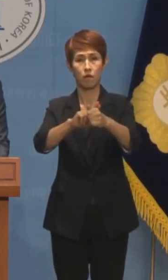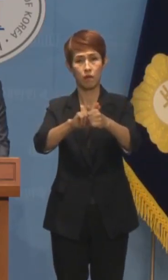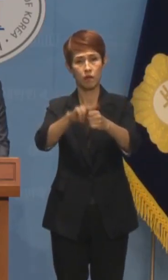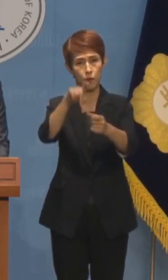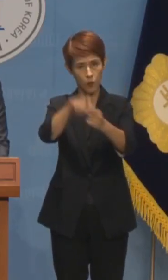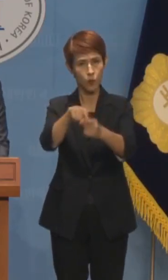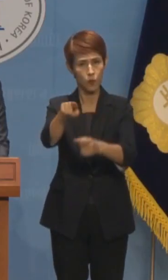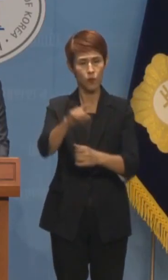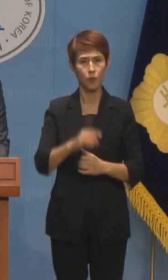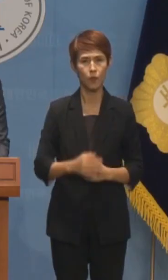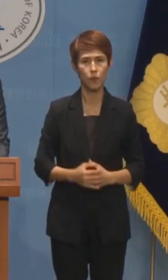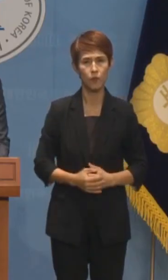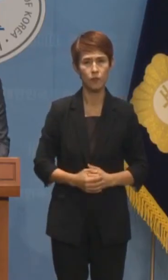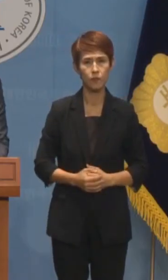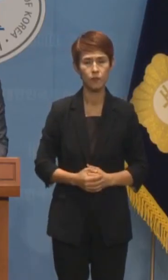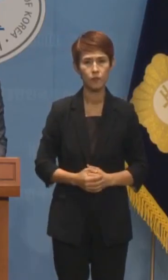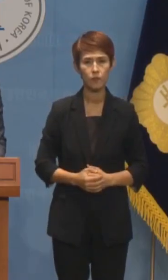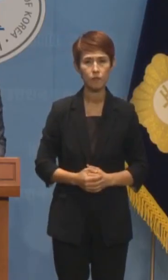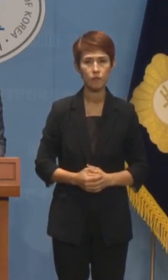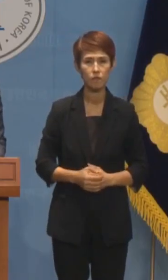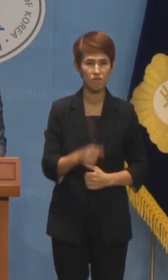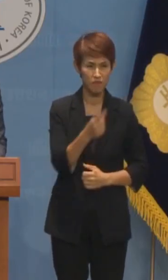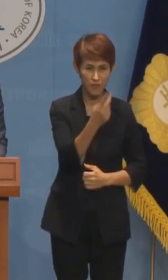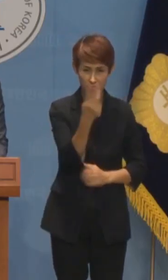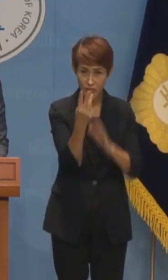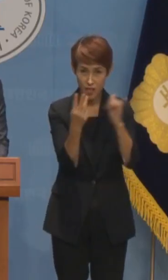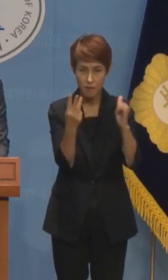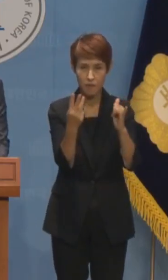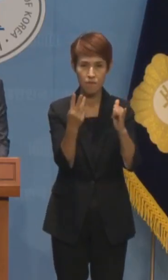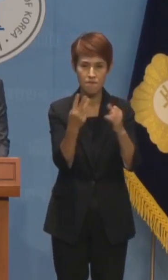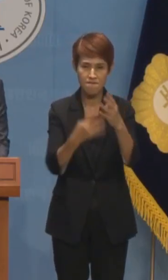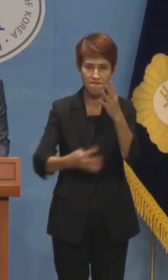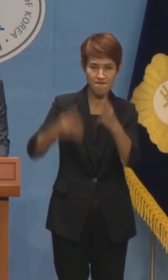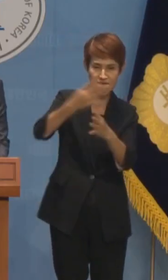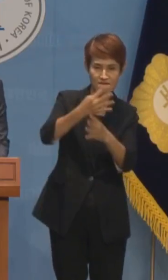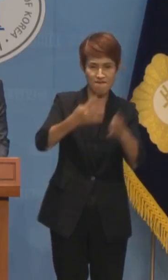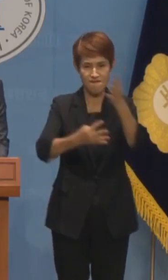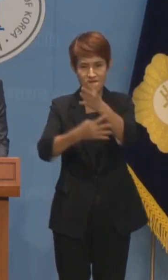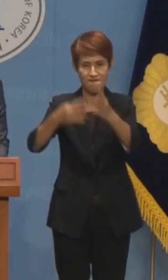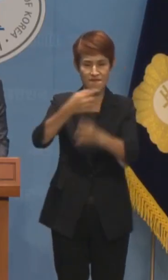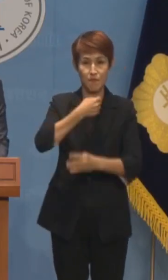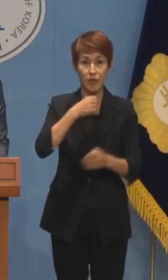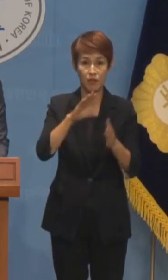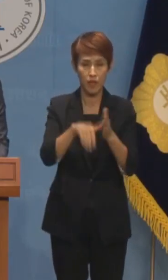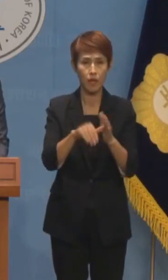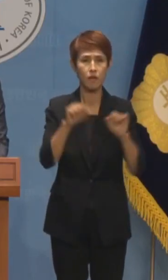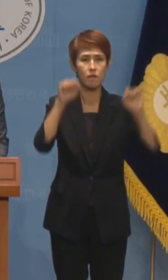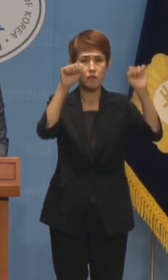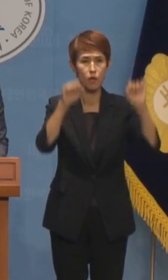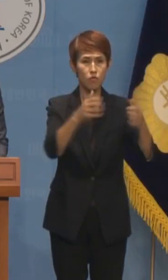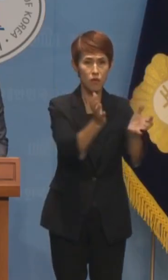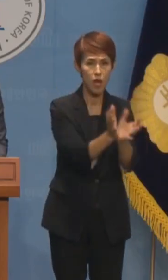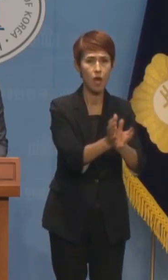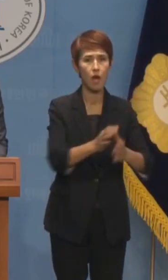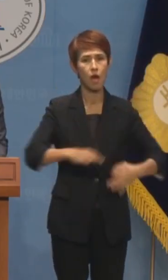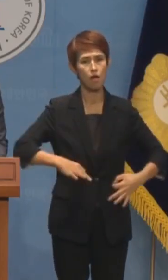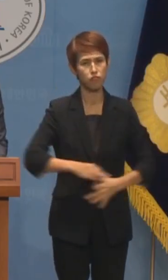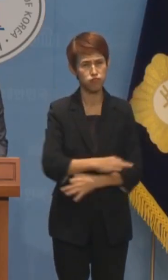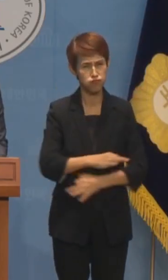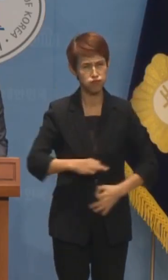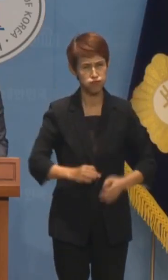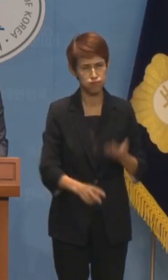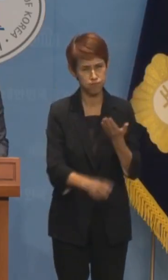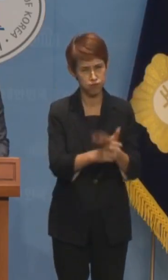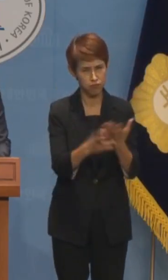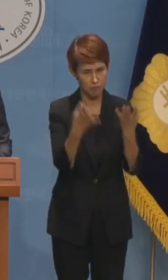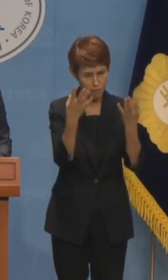목전에 두고 있습니다. 이들이 하나같이 연임을 위해 몸부림치고 있을 때 체육계 부정부패는 더욱